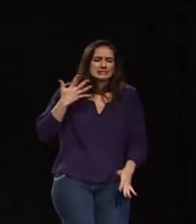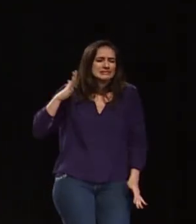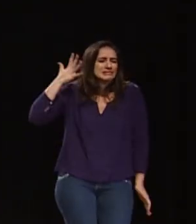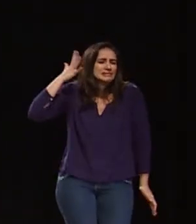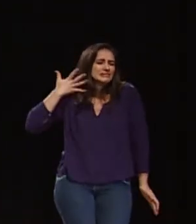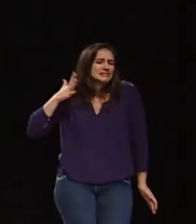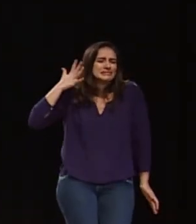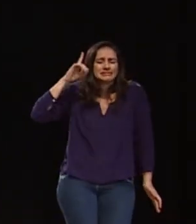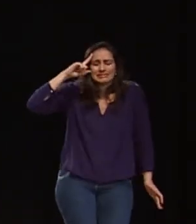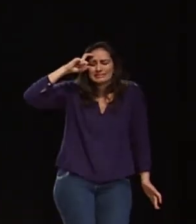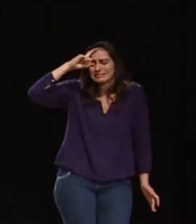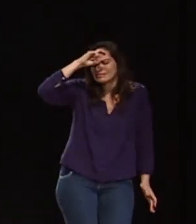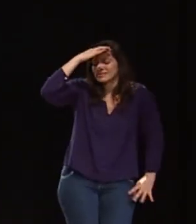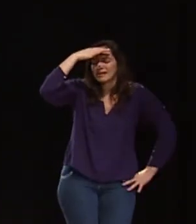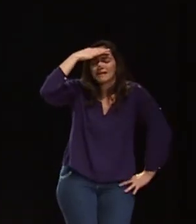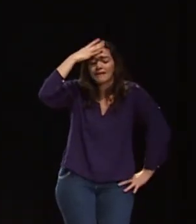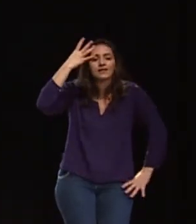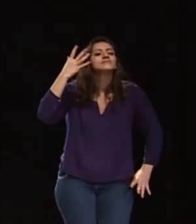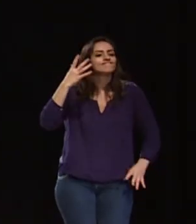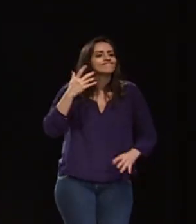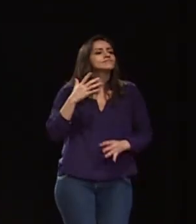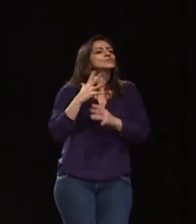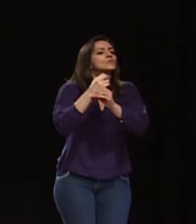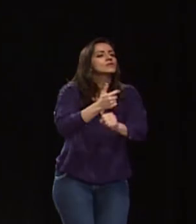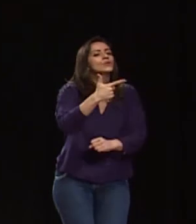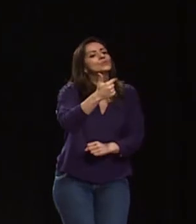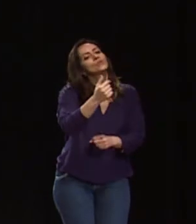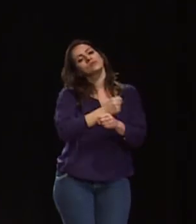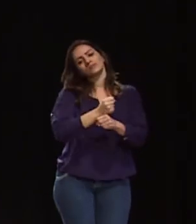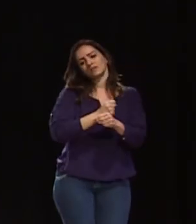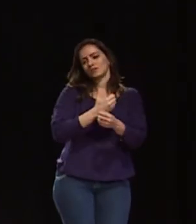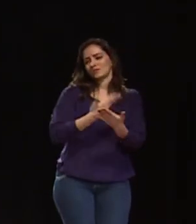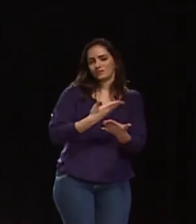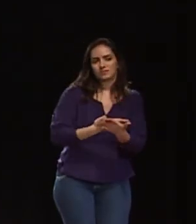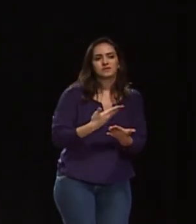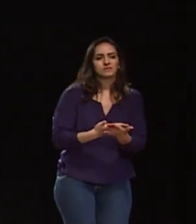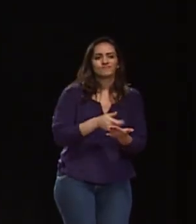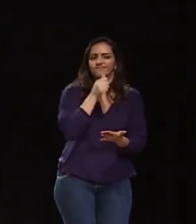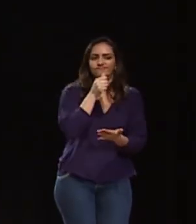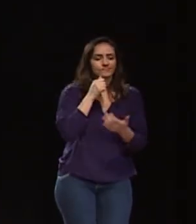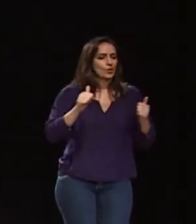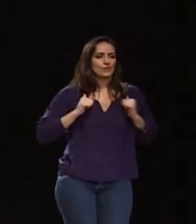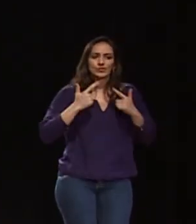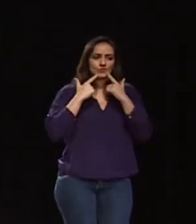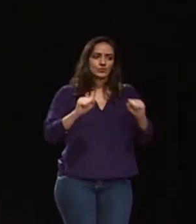está estudando ali, né, se desesperando com a dificuldade, e ao longo de 12 anos ele tem esse ensino dessa forma,